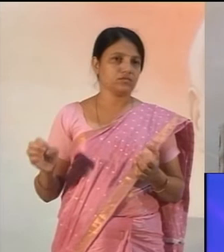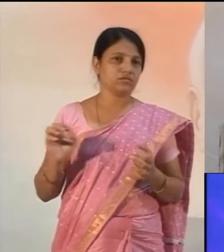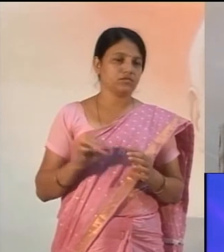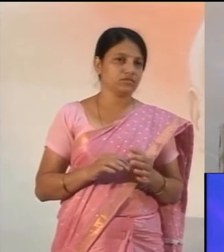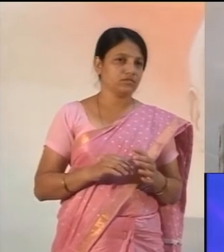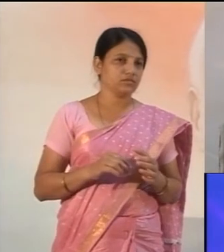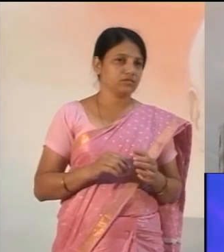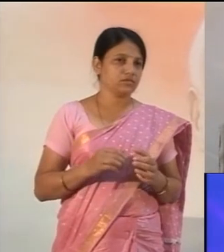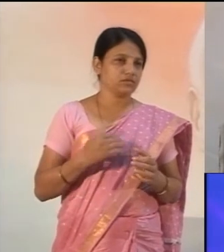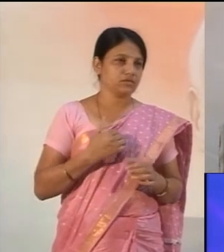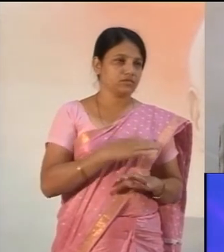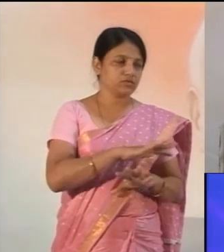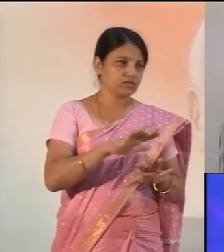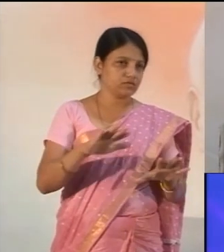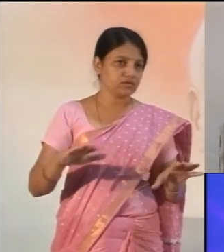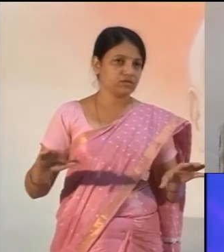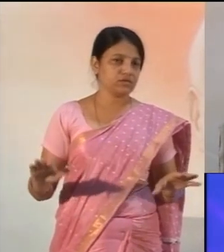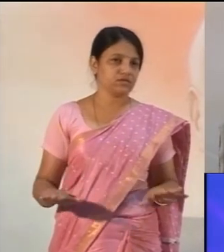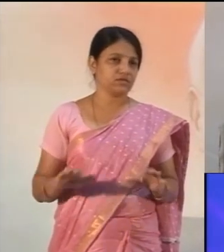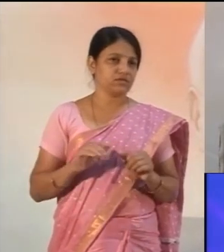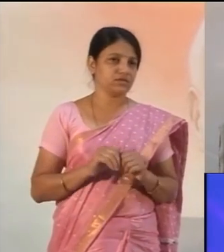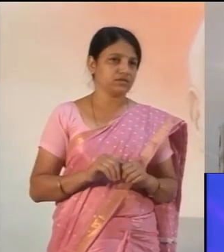हम सुव्यवस्थित करें।